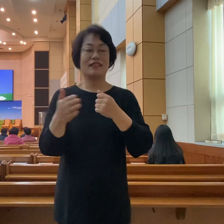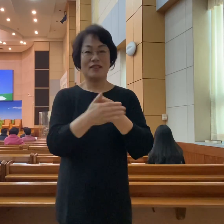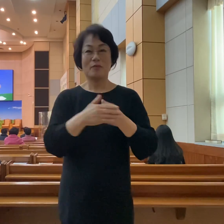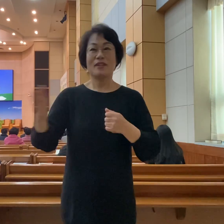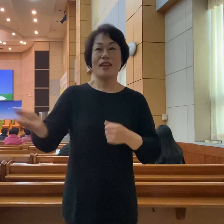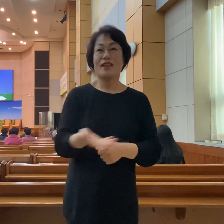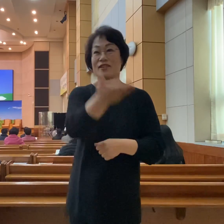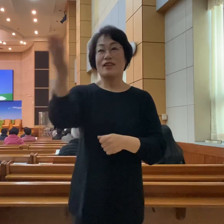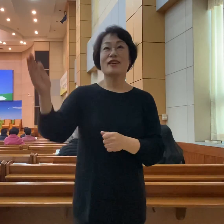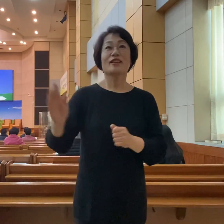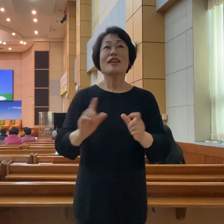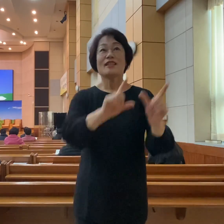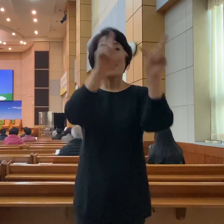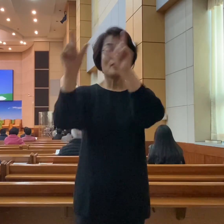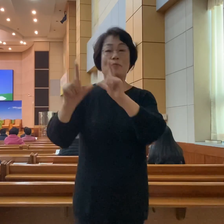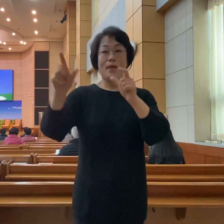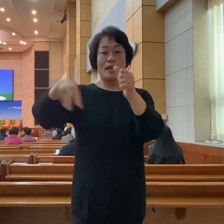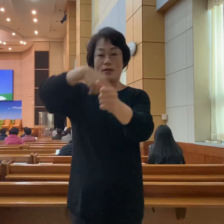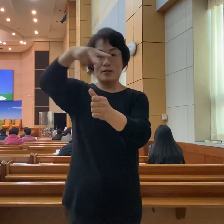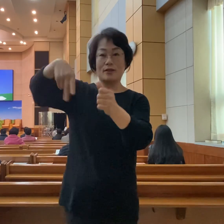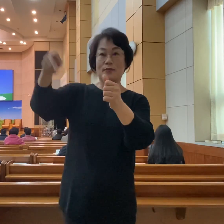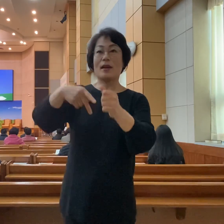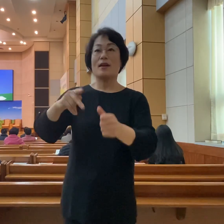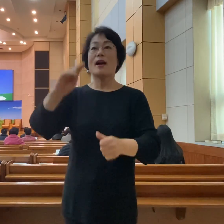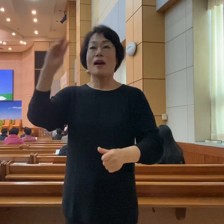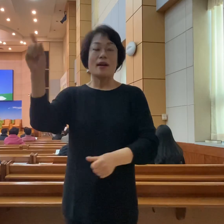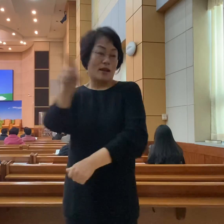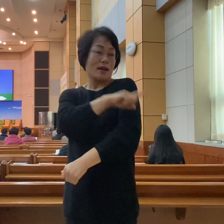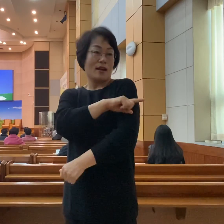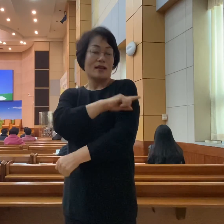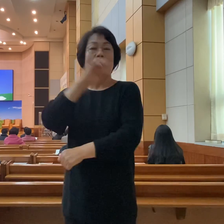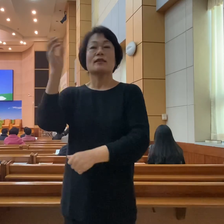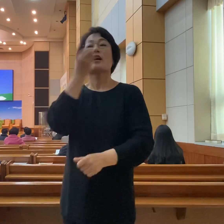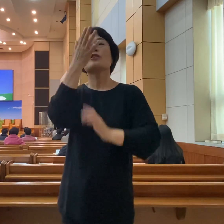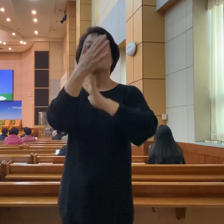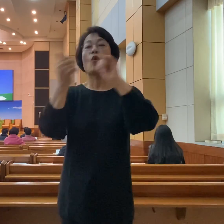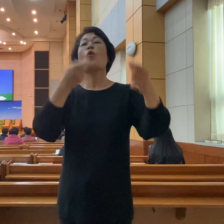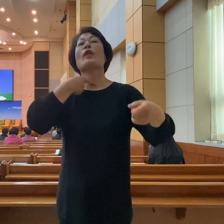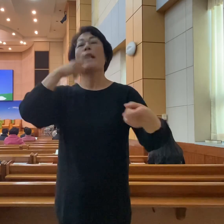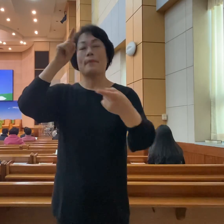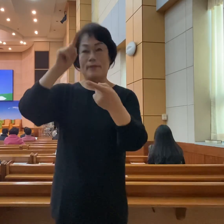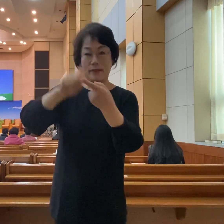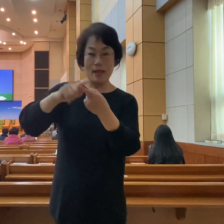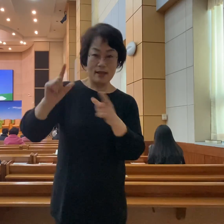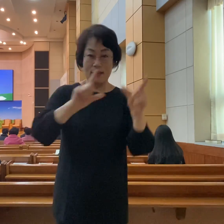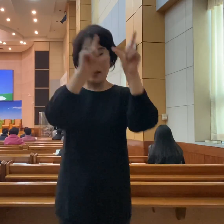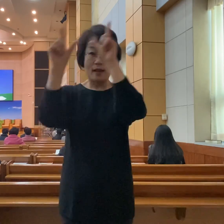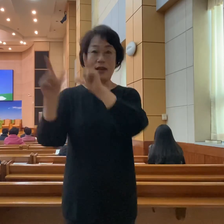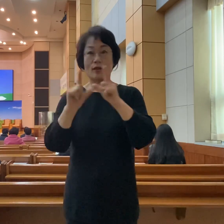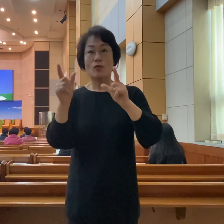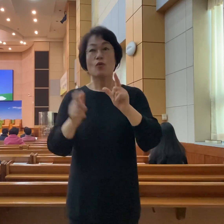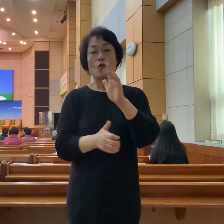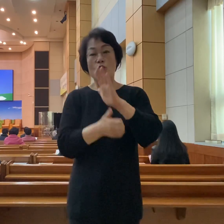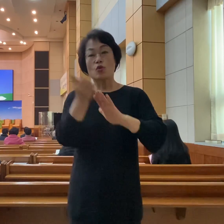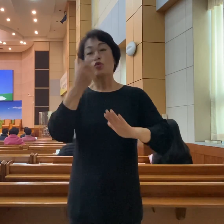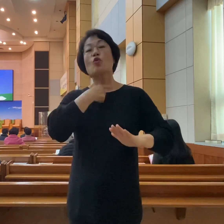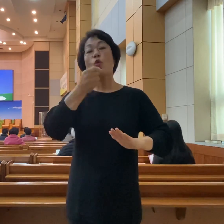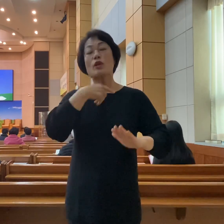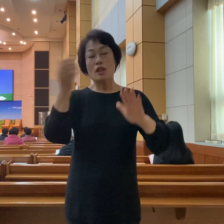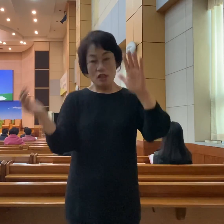정황 속에서 가장 성도답게 살아가고 이 땅에서 이제 이 소원이 이루어지는